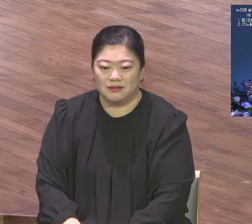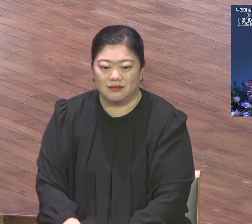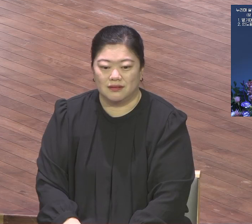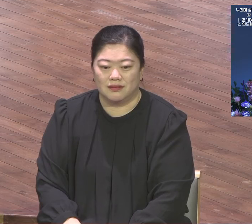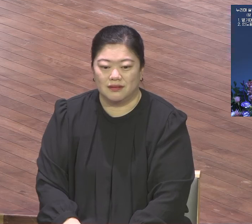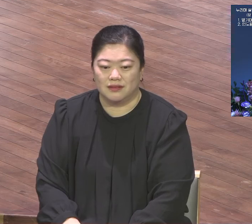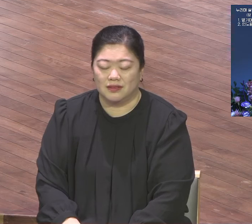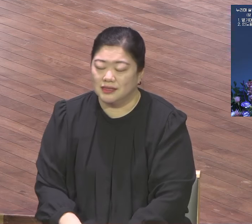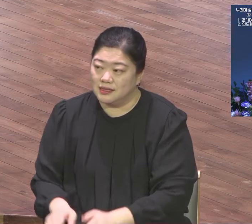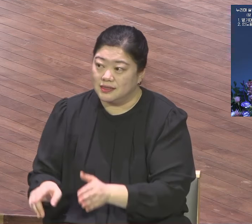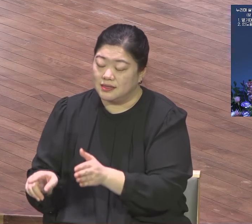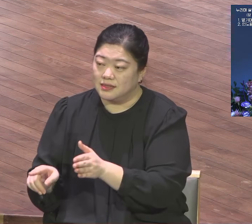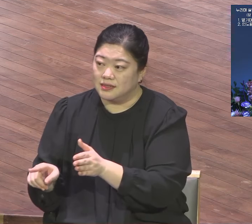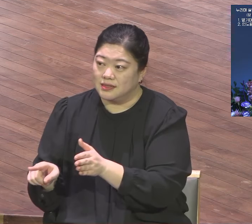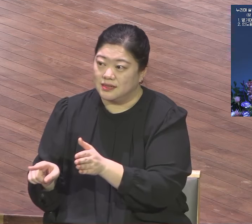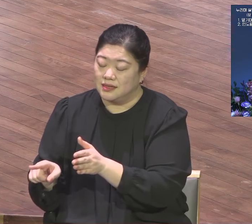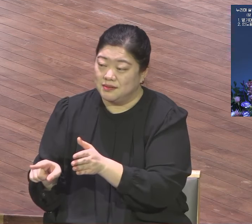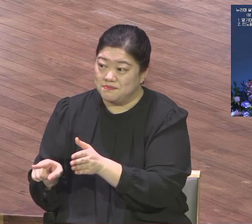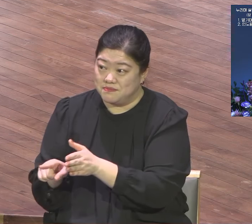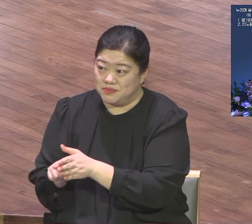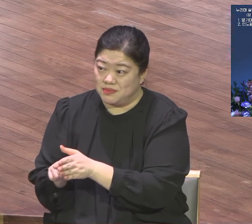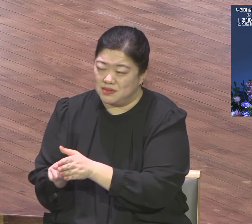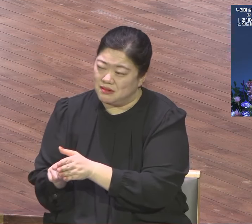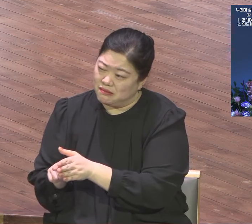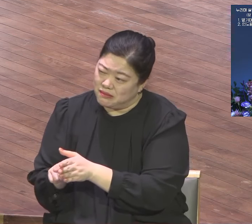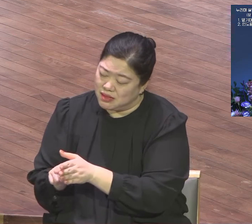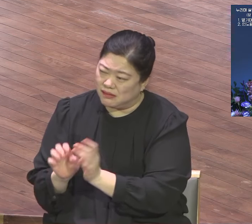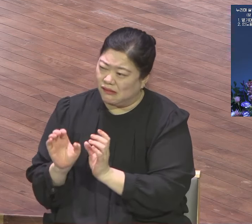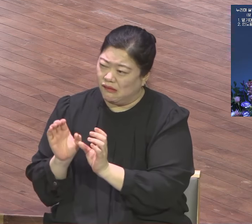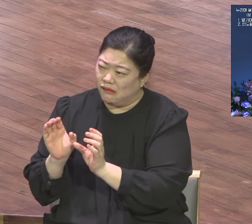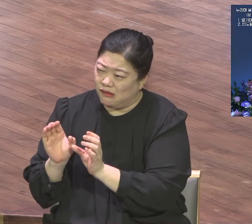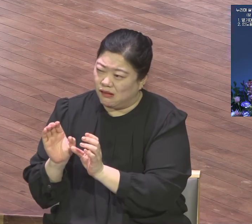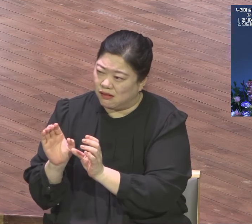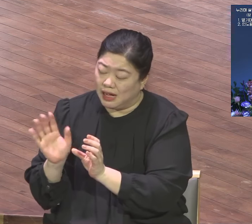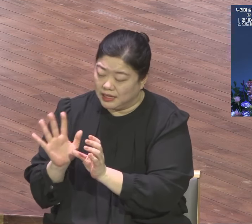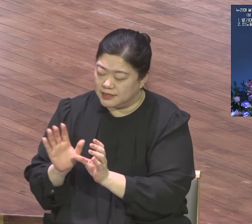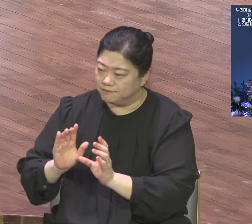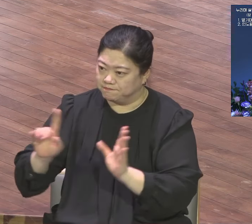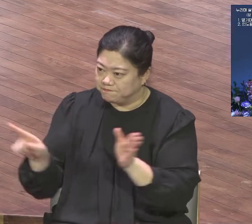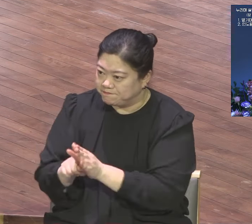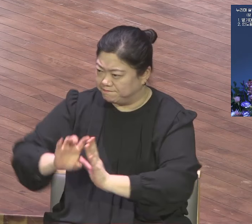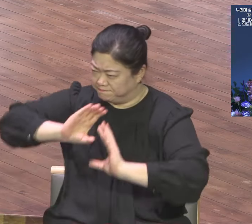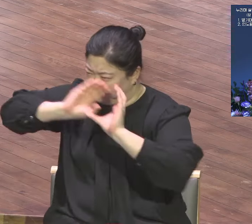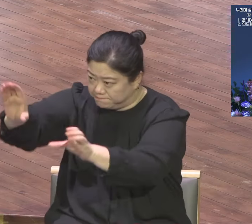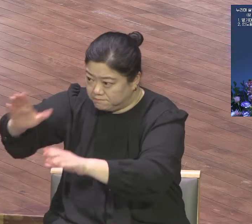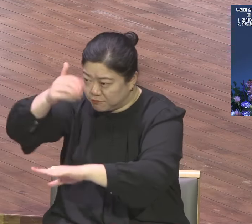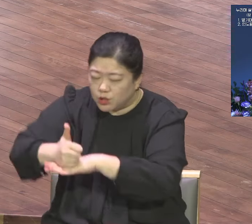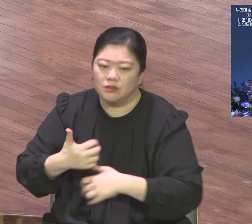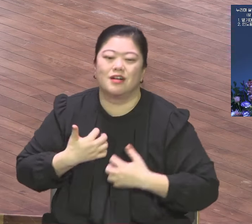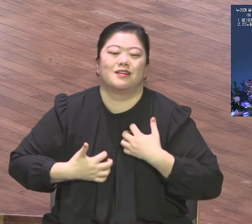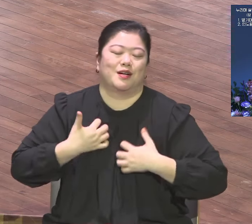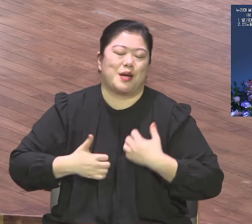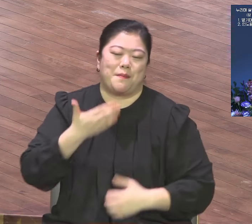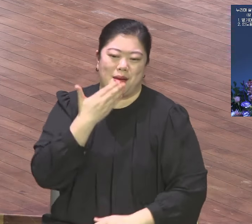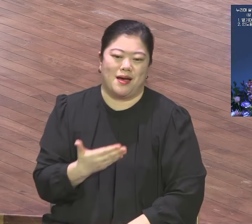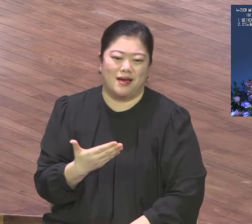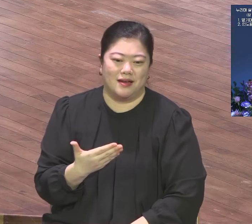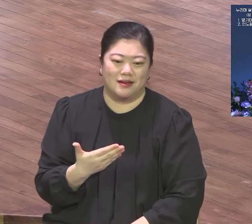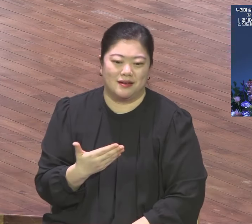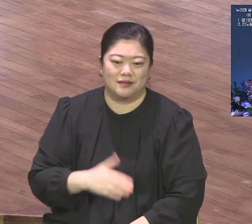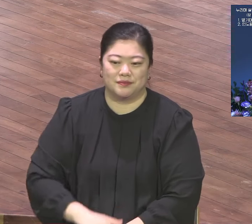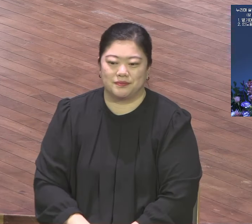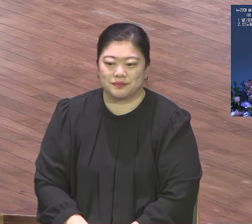맡기세요. 그러면 누림의 삶을 살게 됩니다. 그래서 성경적